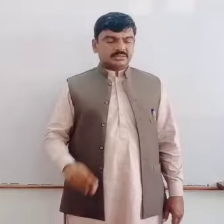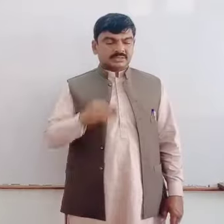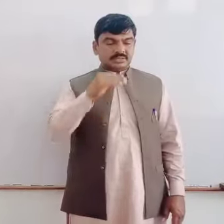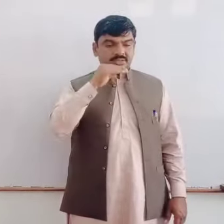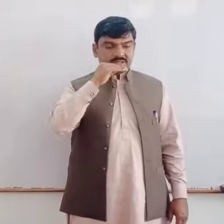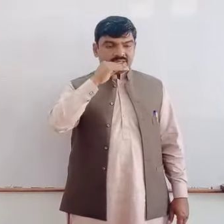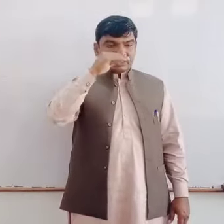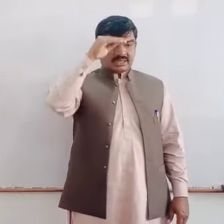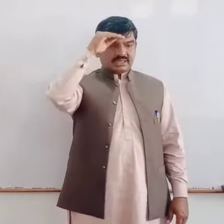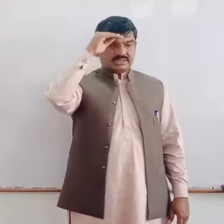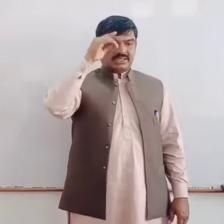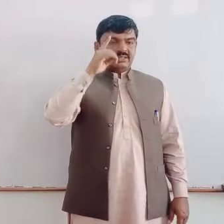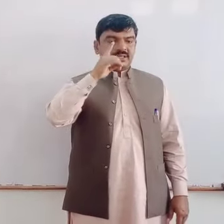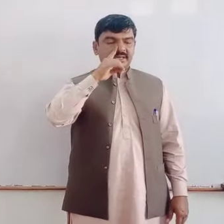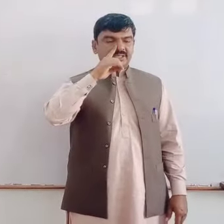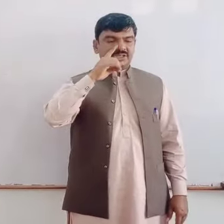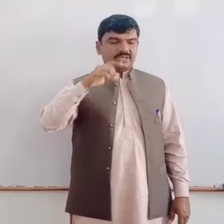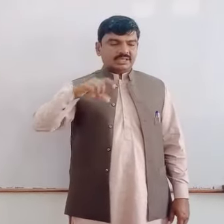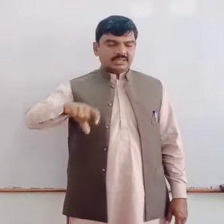اللہ تعالیٰ عنہ حضرت عائشہ